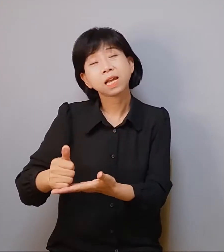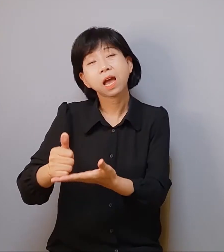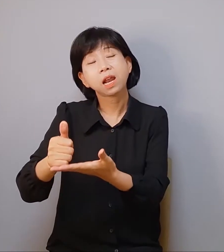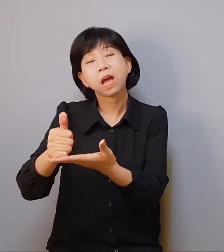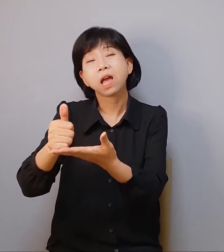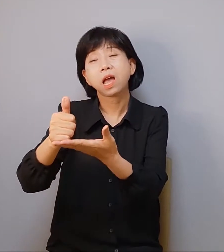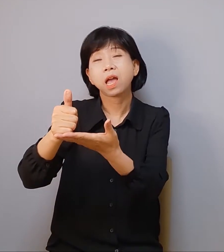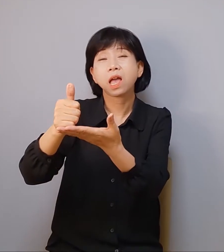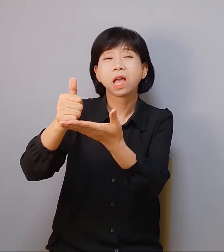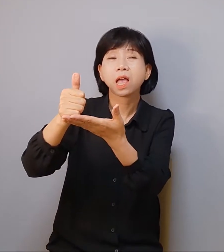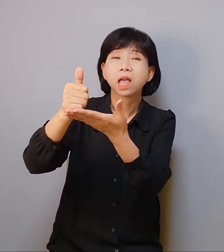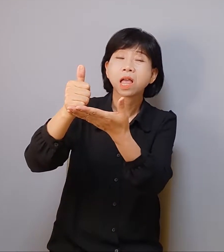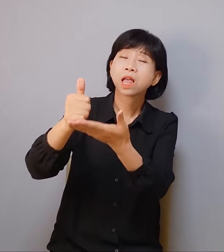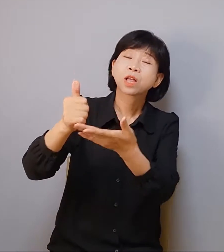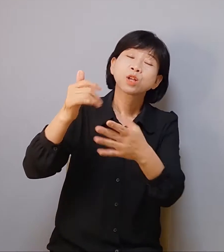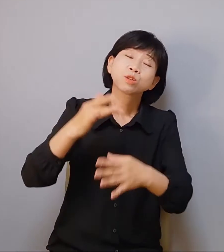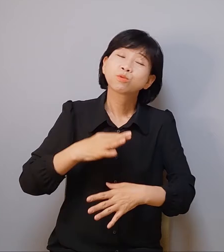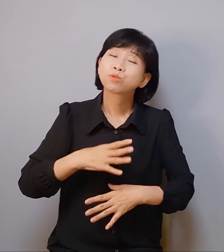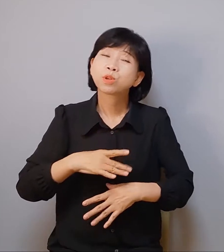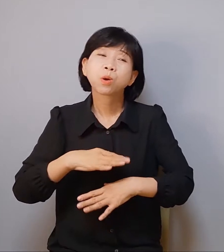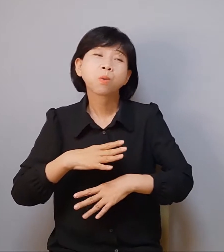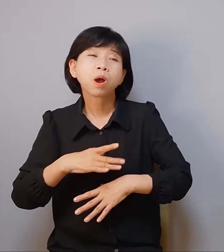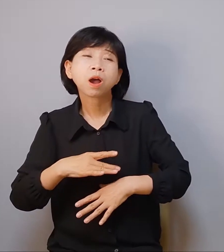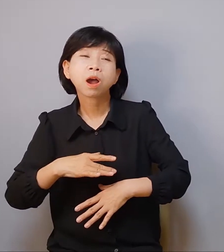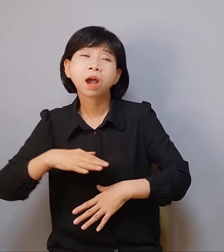지키는 자라.